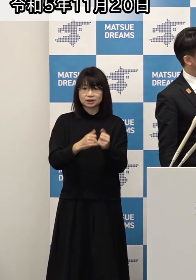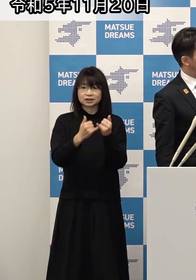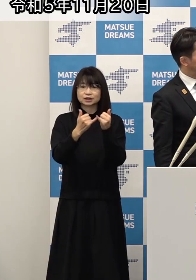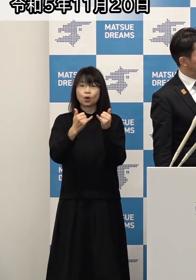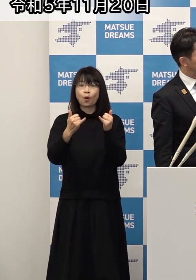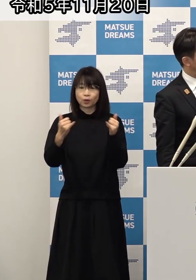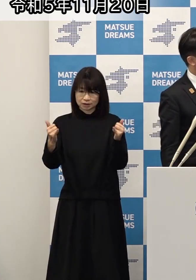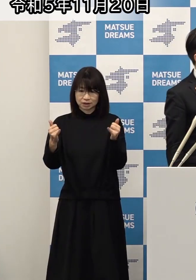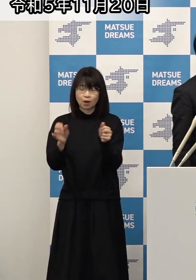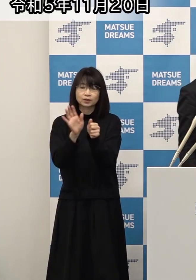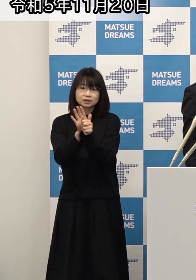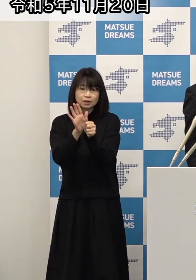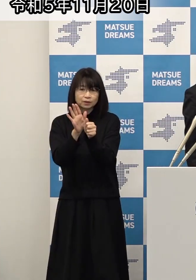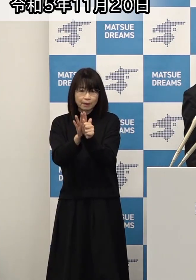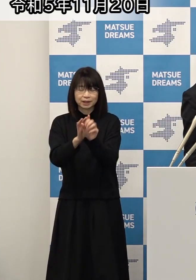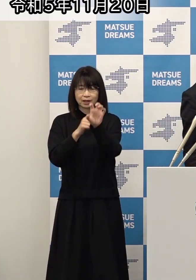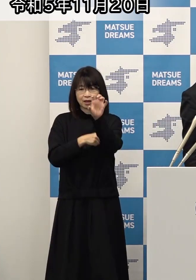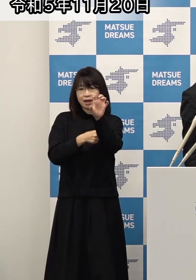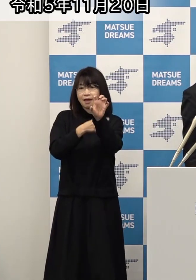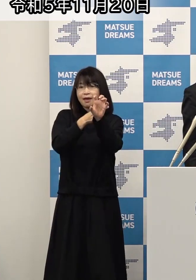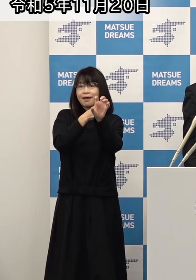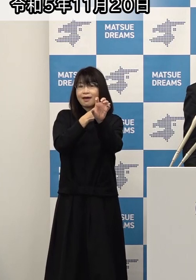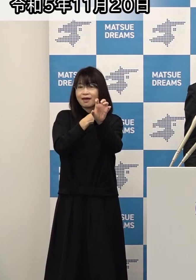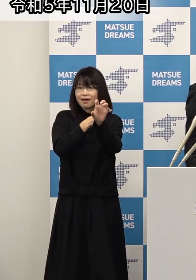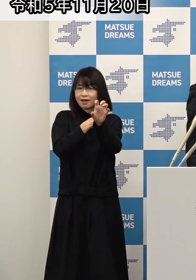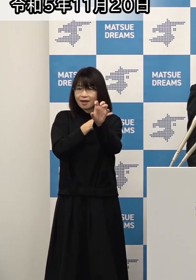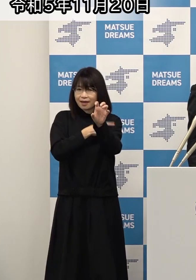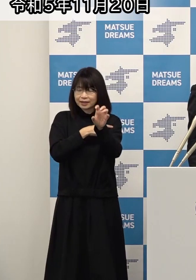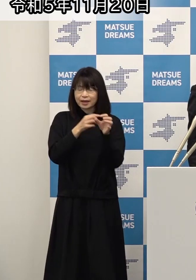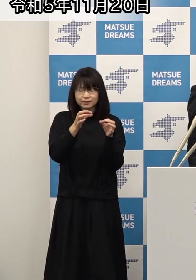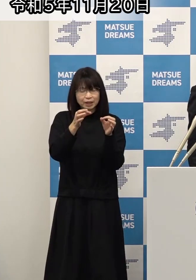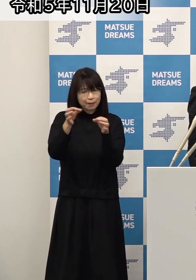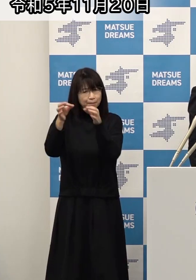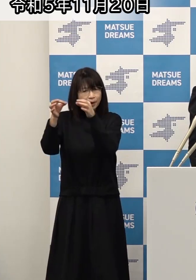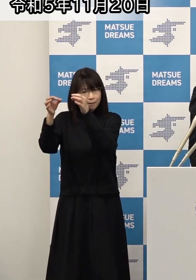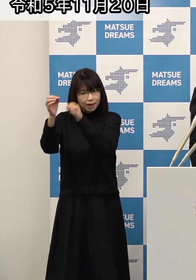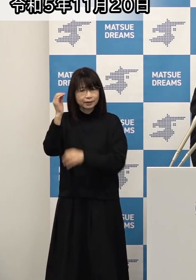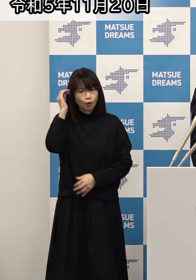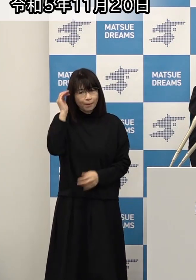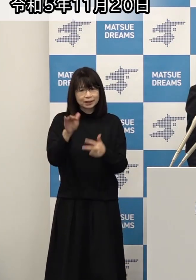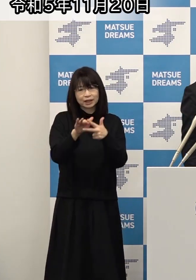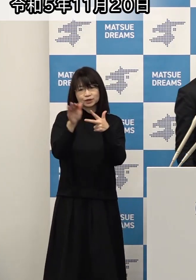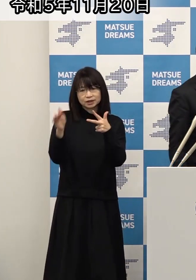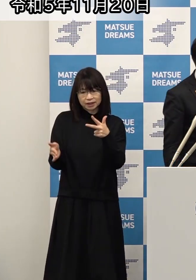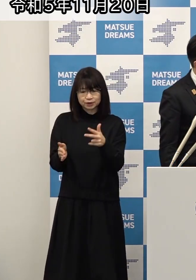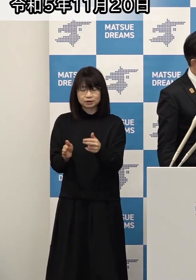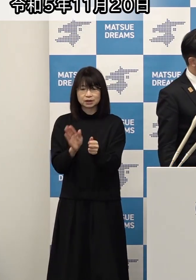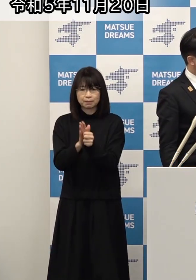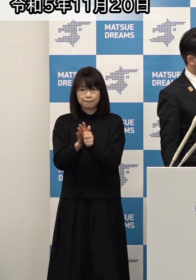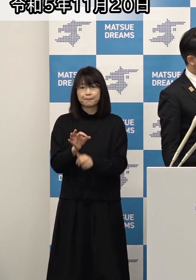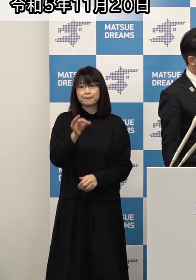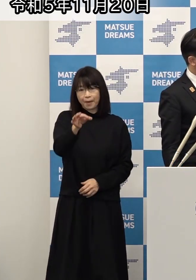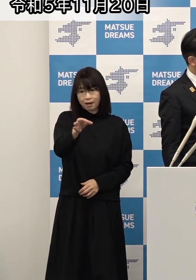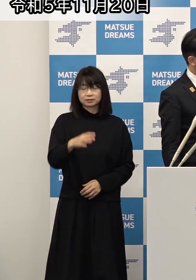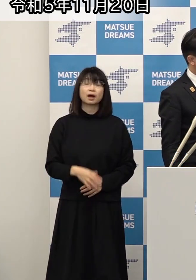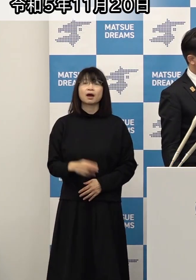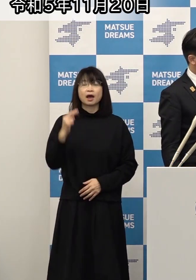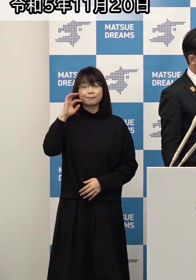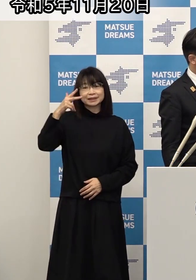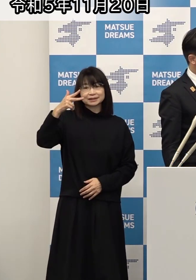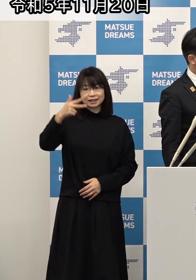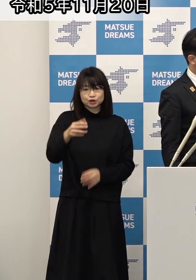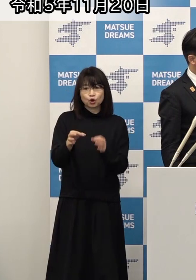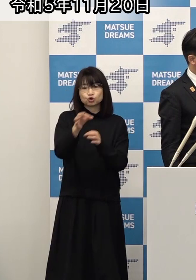ギー価格高騰の影響を受けた指定管理者の支援でございます。松江市が保有しております、運営しております